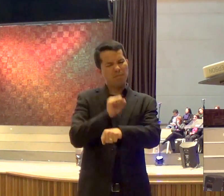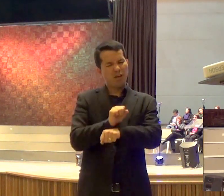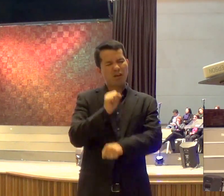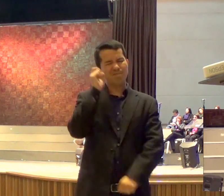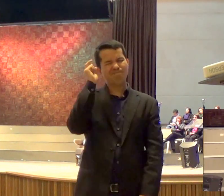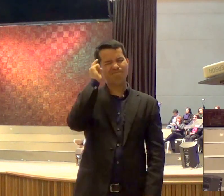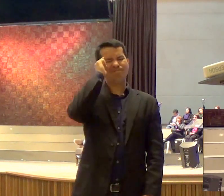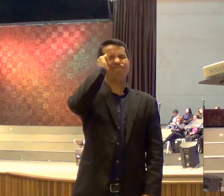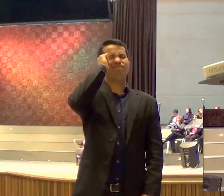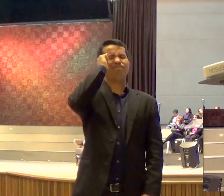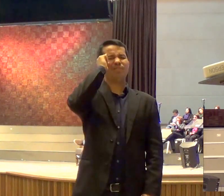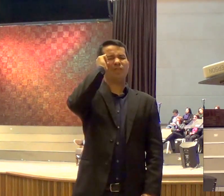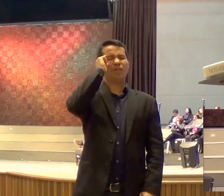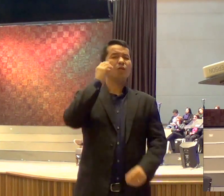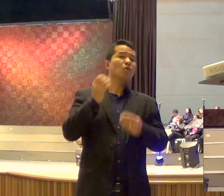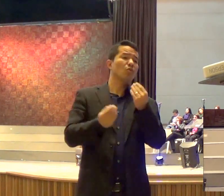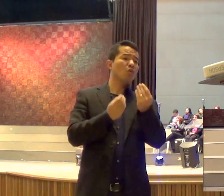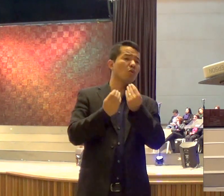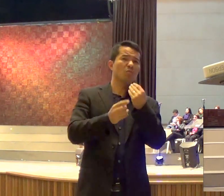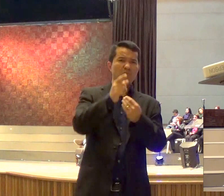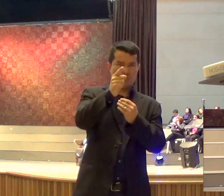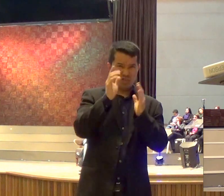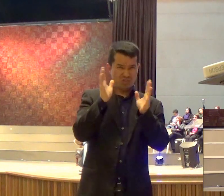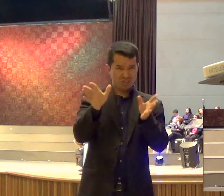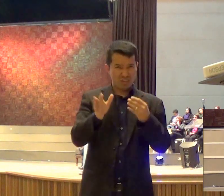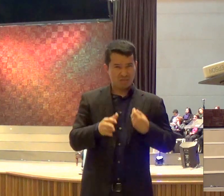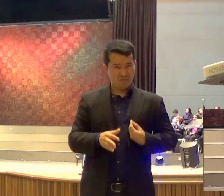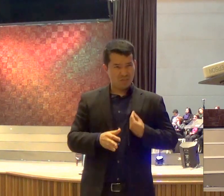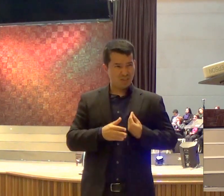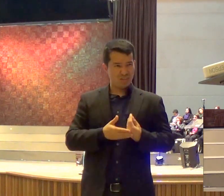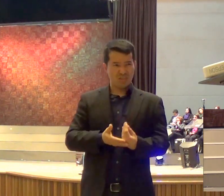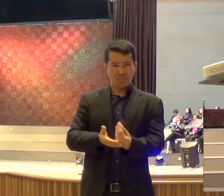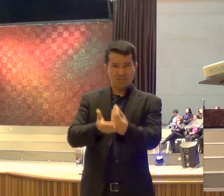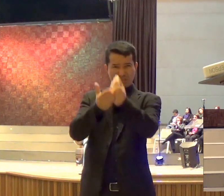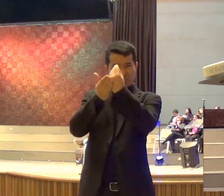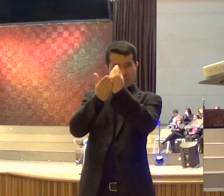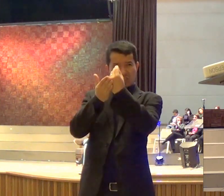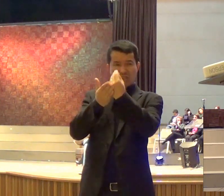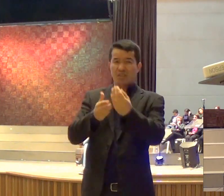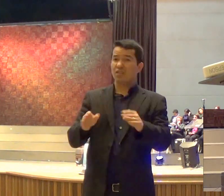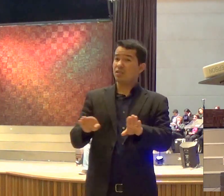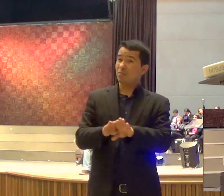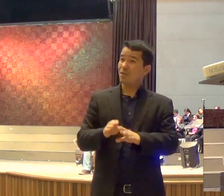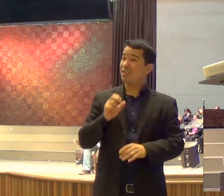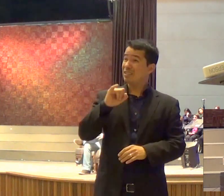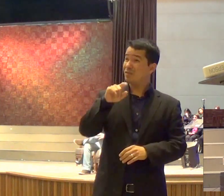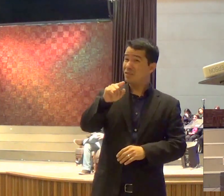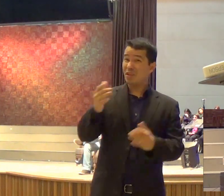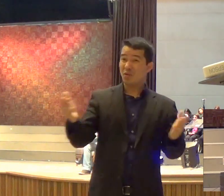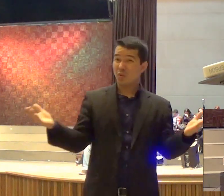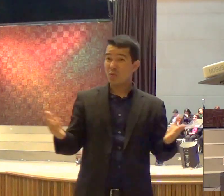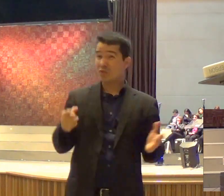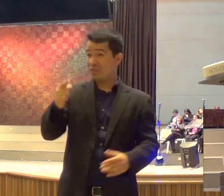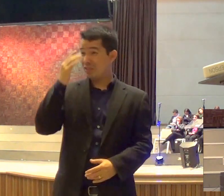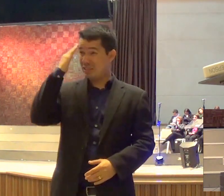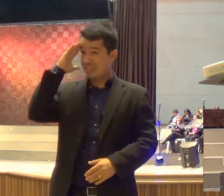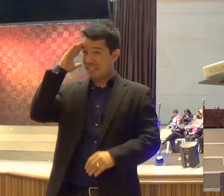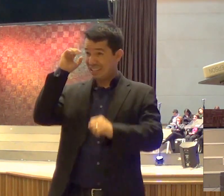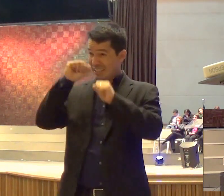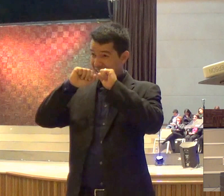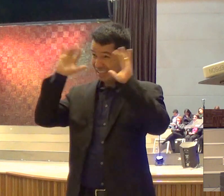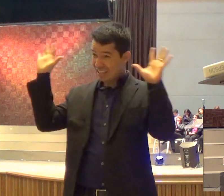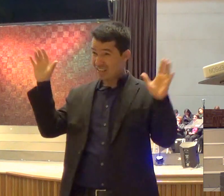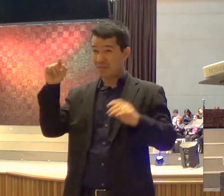Quero convidar nesta hora a tomar também uma decisão ao lado de Cristo e se você hoje entende que precisa de